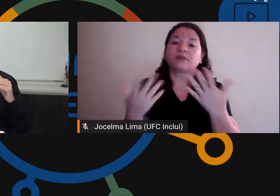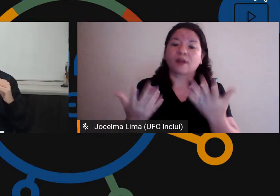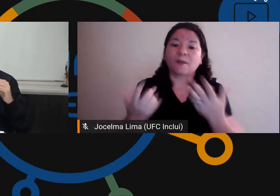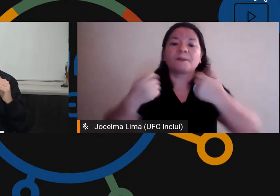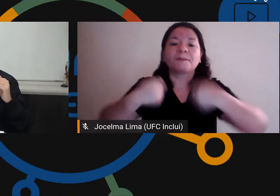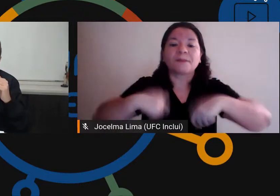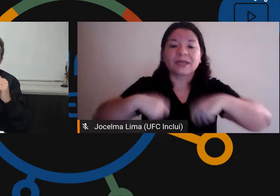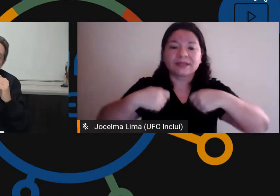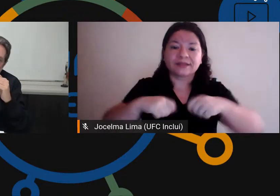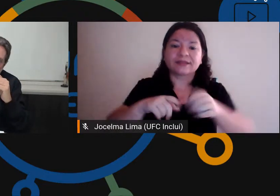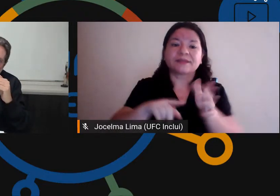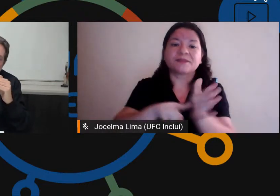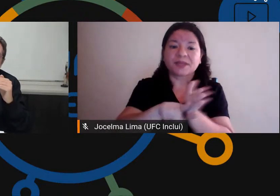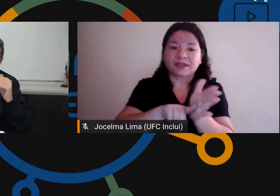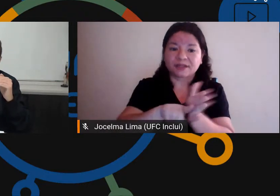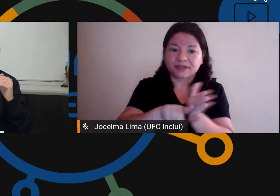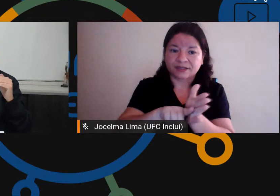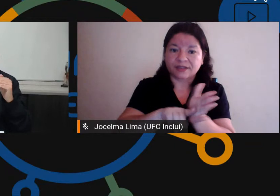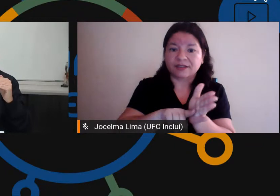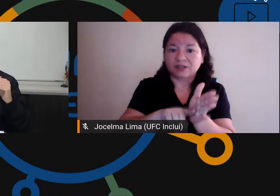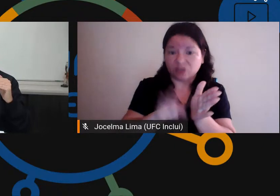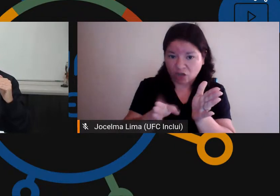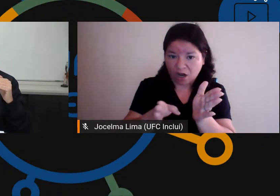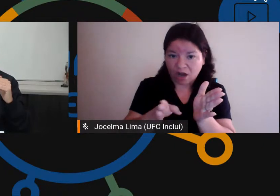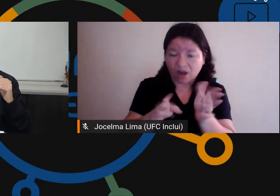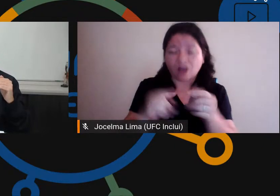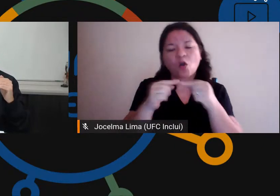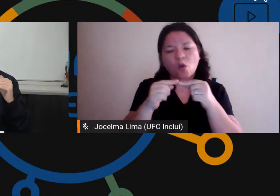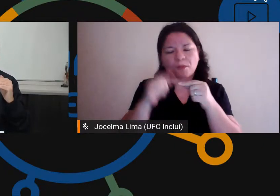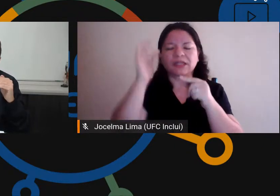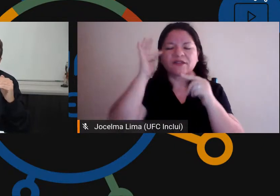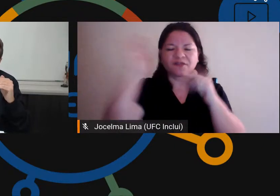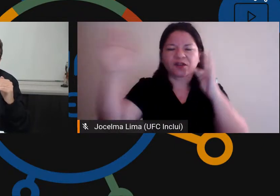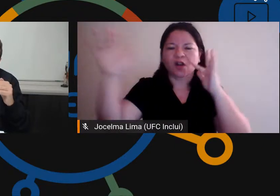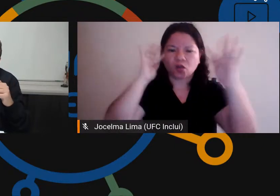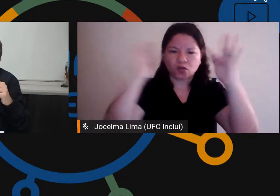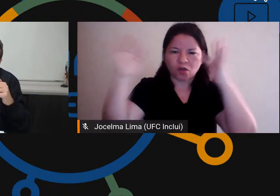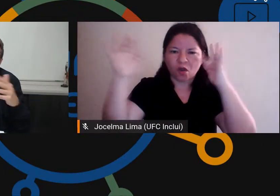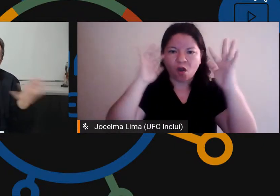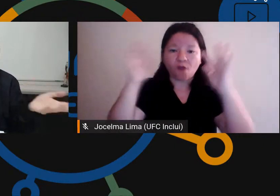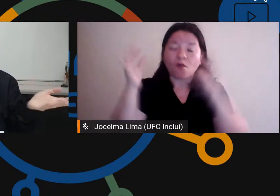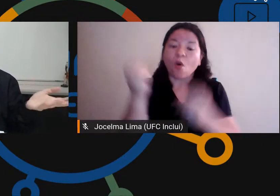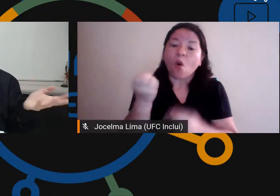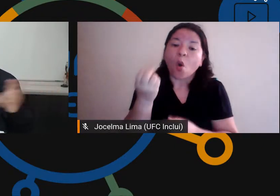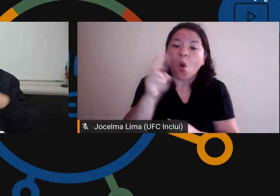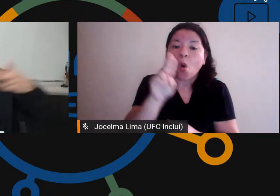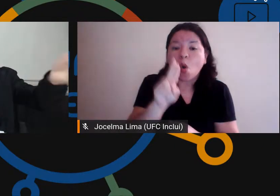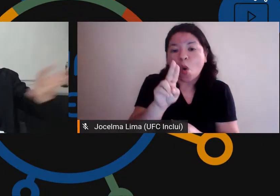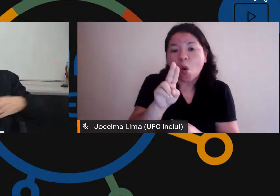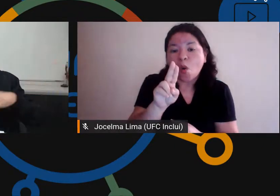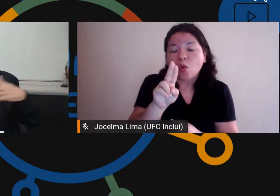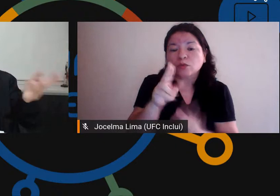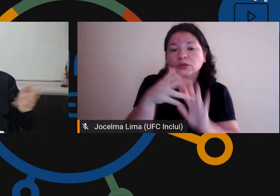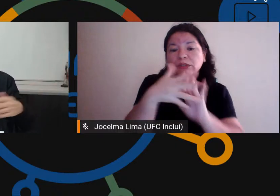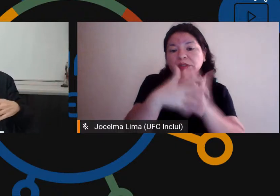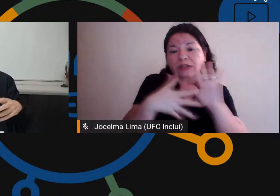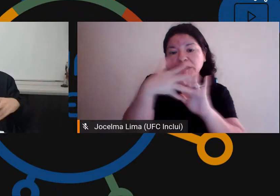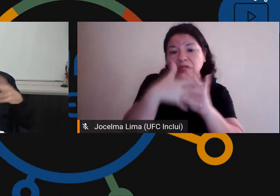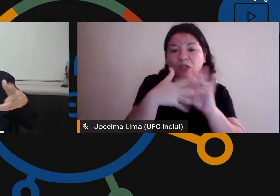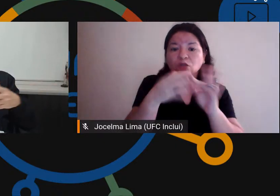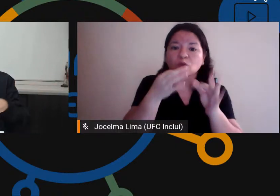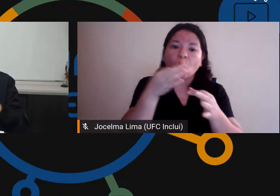fazer um artigo ou filosófico, ok, ou um texto opinativo, que aí vai para jornal, se você